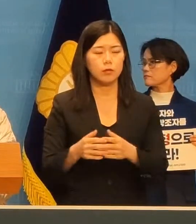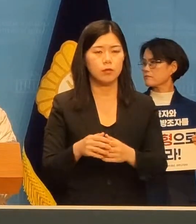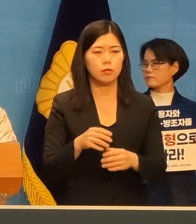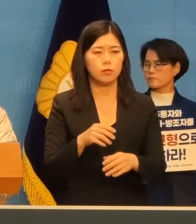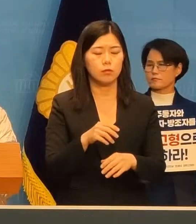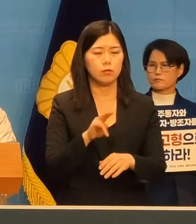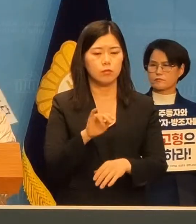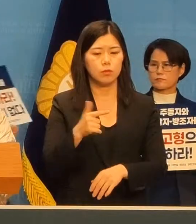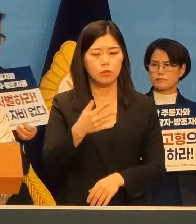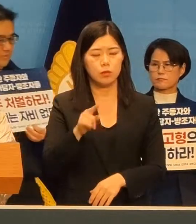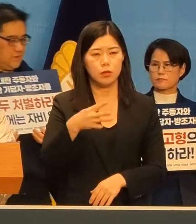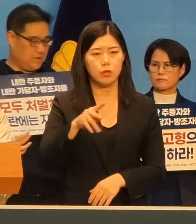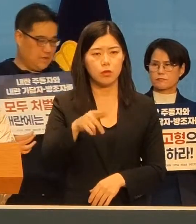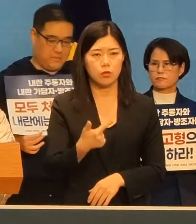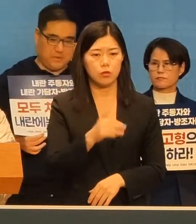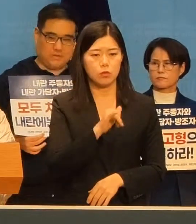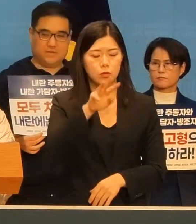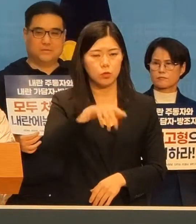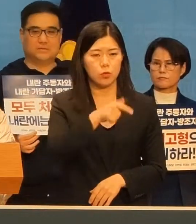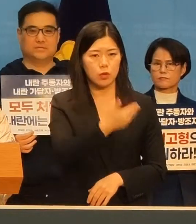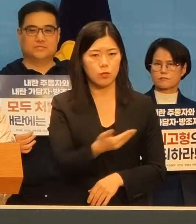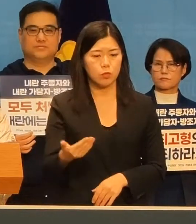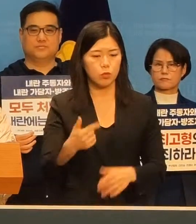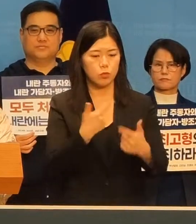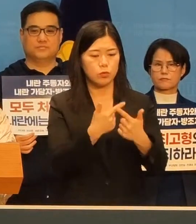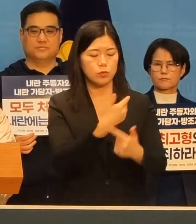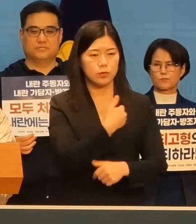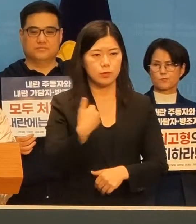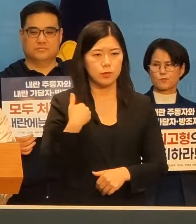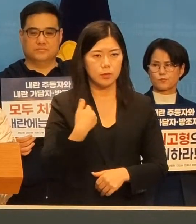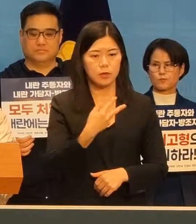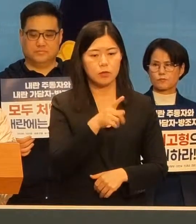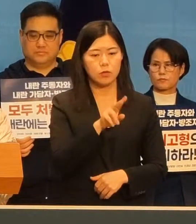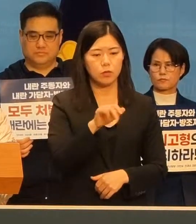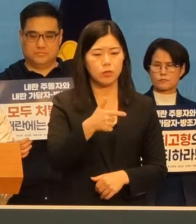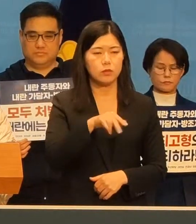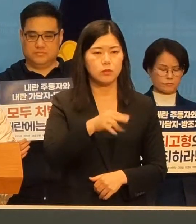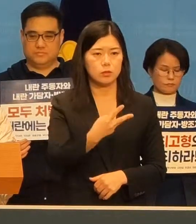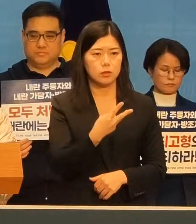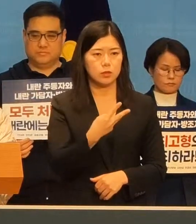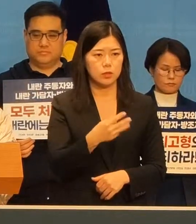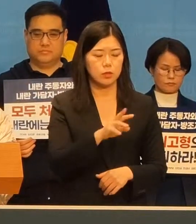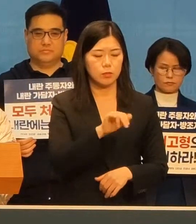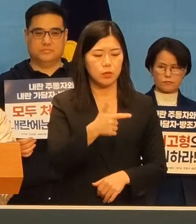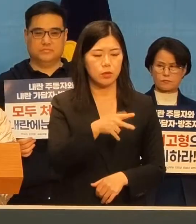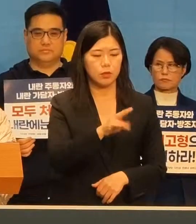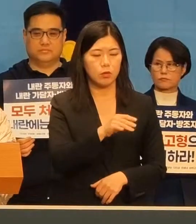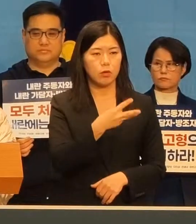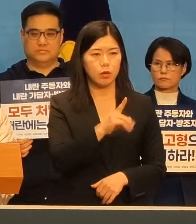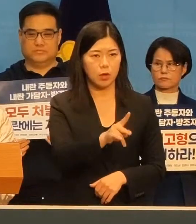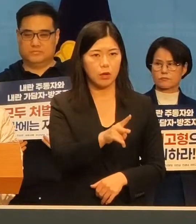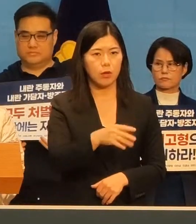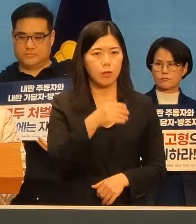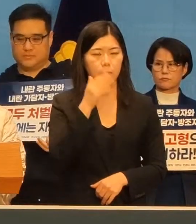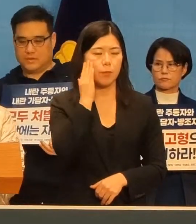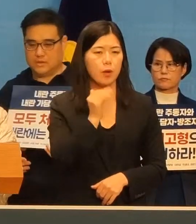민민훈, 세종강물, 부산당당, 더민실, 민경래, 파랑고양이